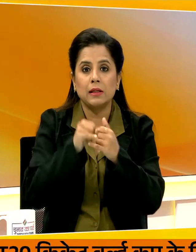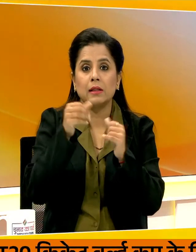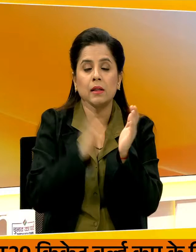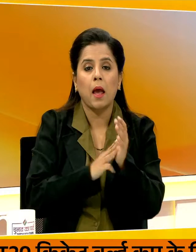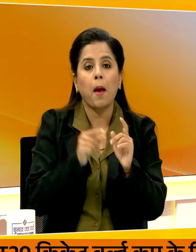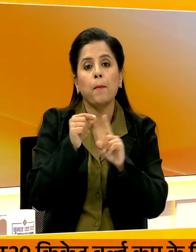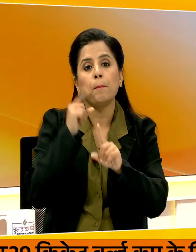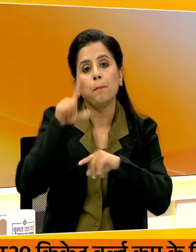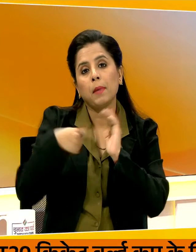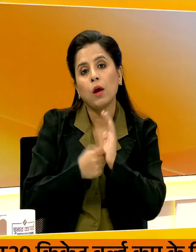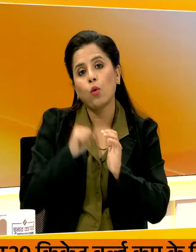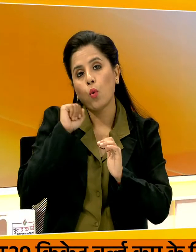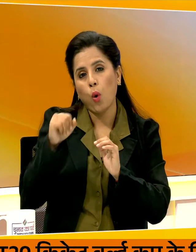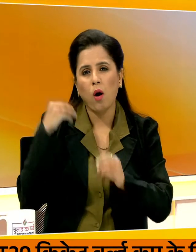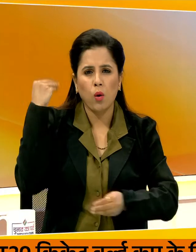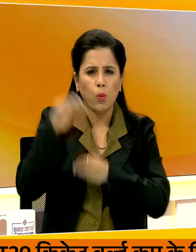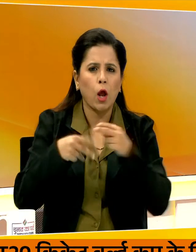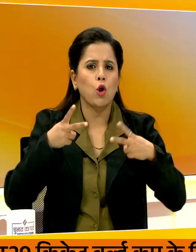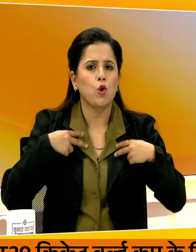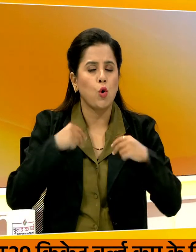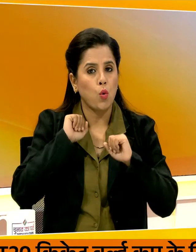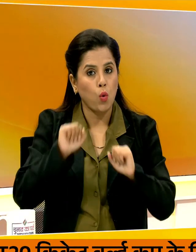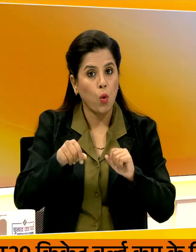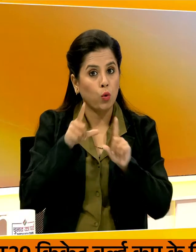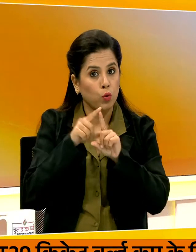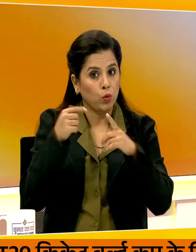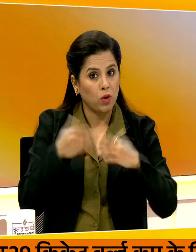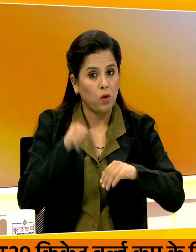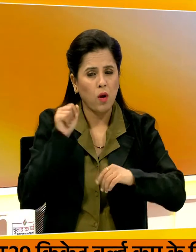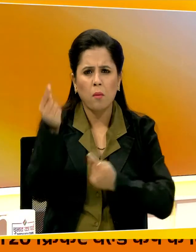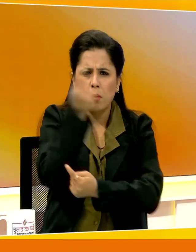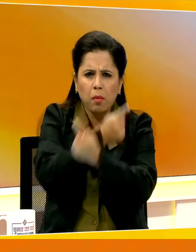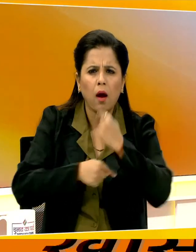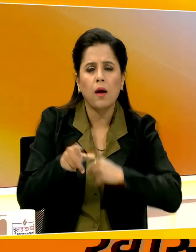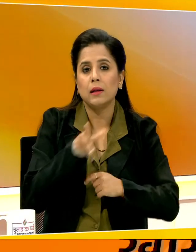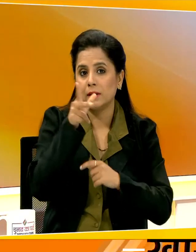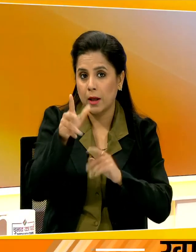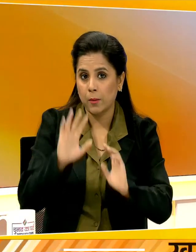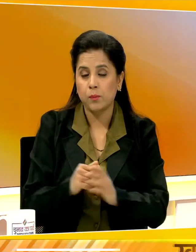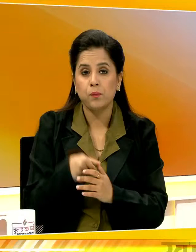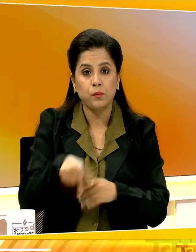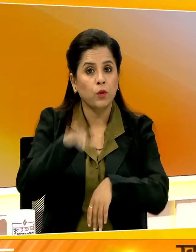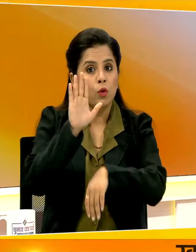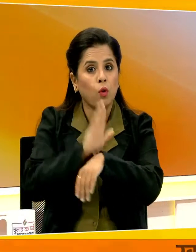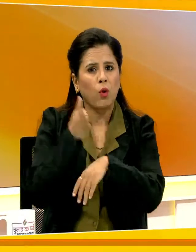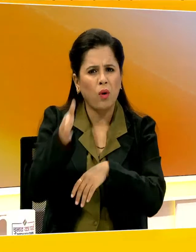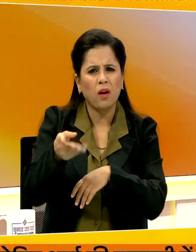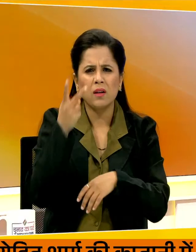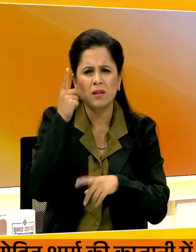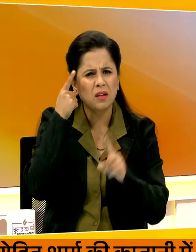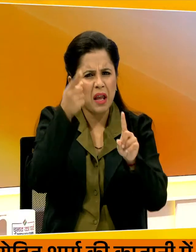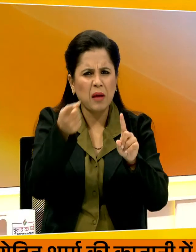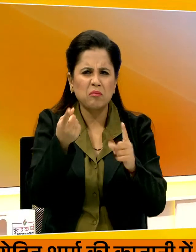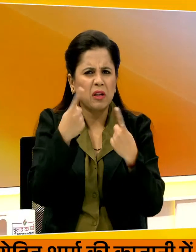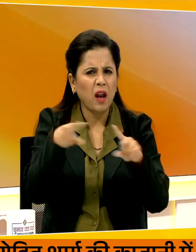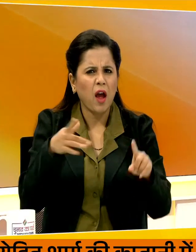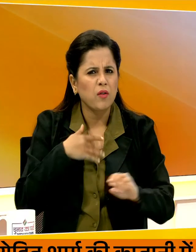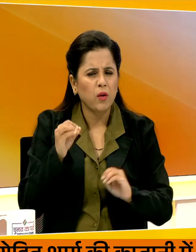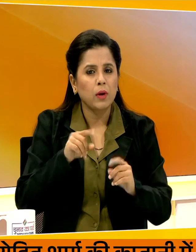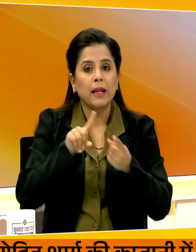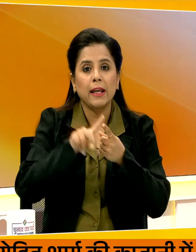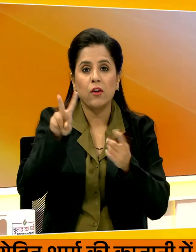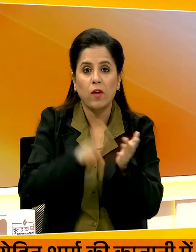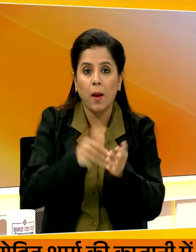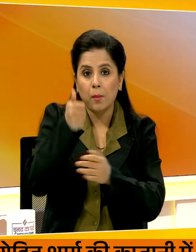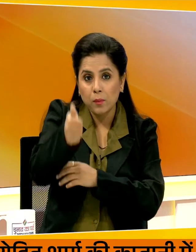पित्रोदा द्वारा विरासत कर की वकालत किए जाने के बाद उठे विवाद पर उन्होंने कहा कि कांग्रेस के इरादे नेक नहीं हैं। वहीं